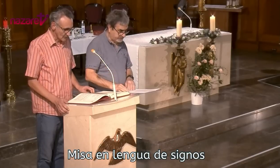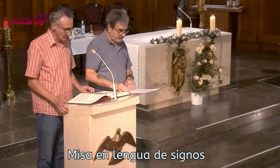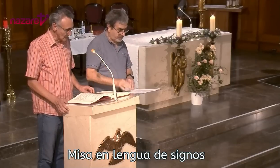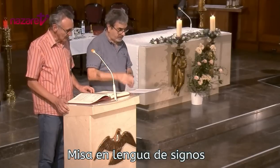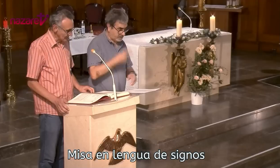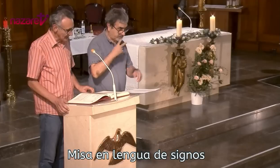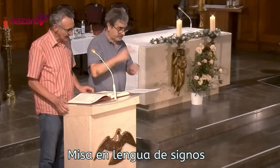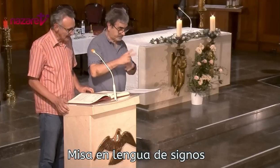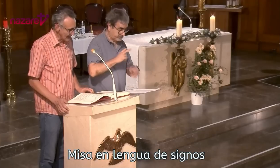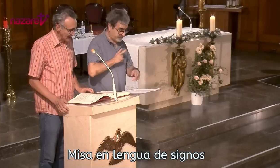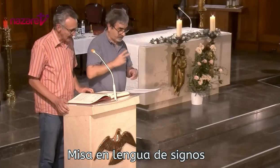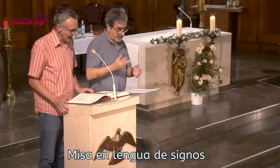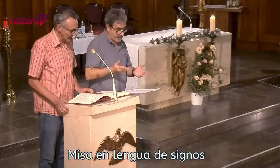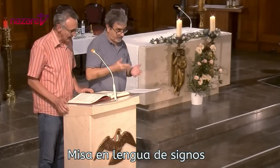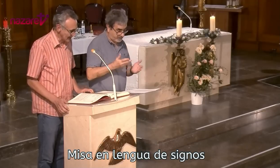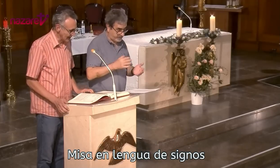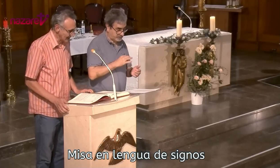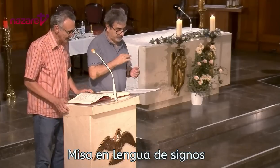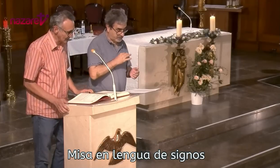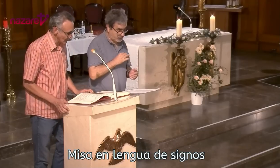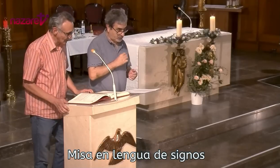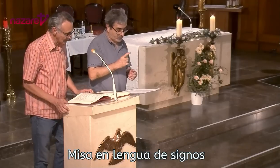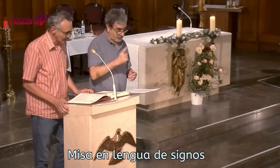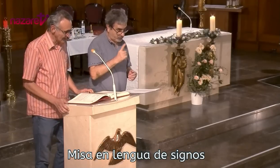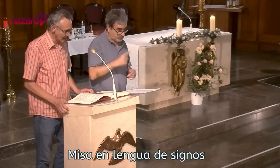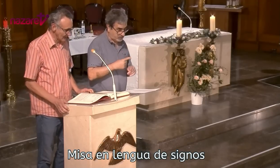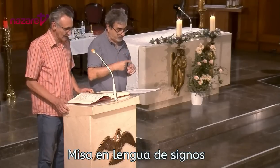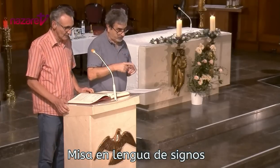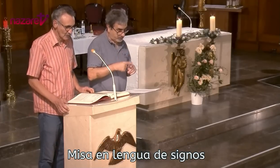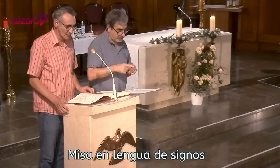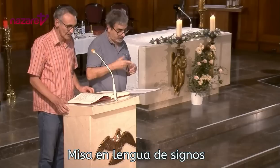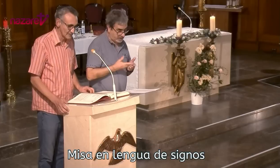Todos, alabad al Señor, que alza al pobre.